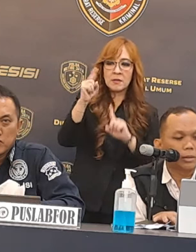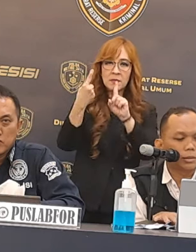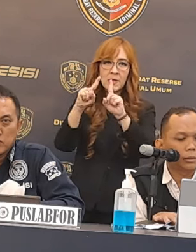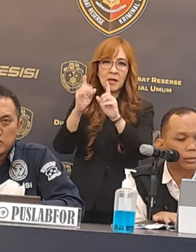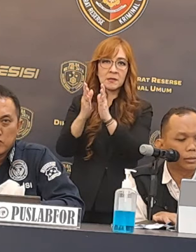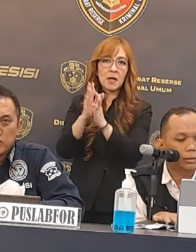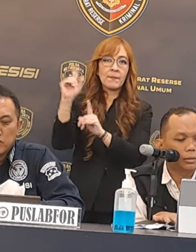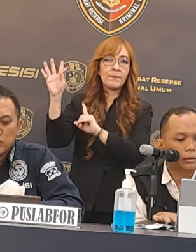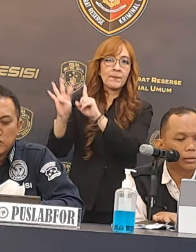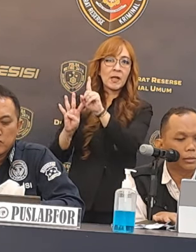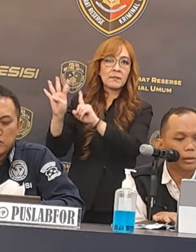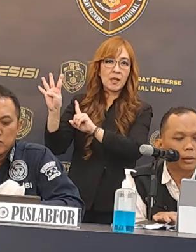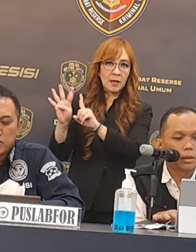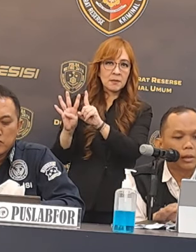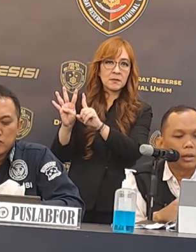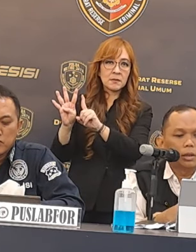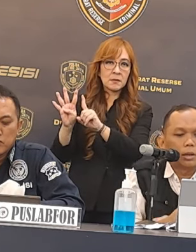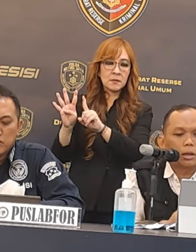dan 14.